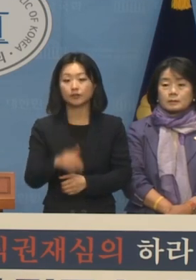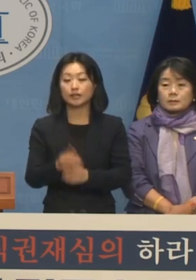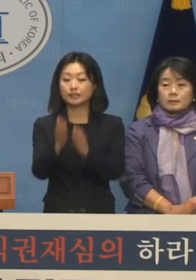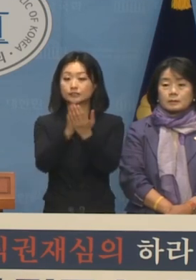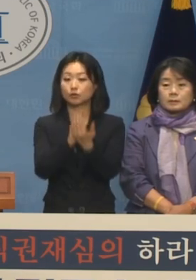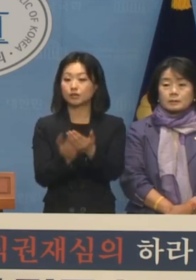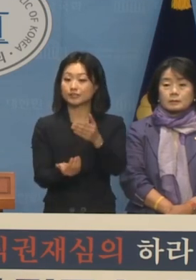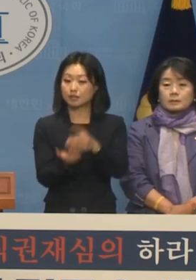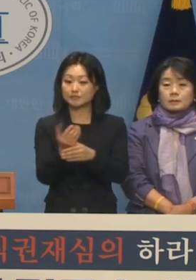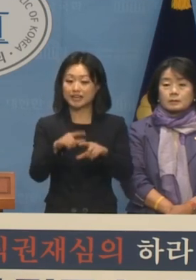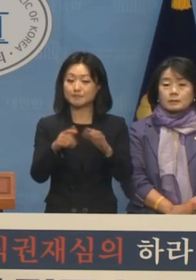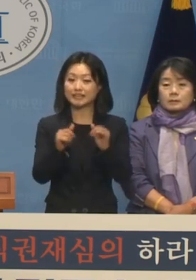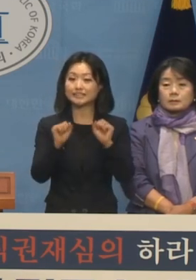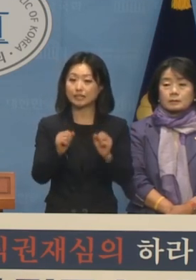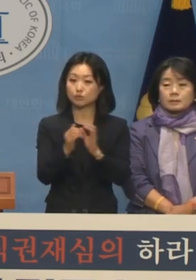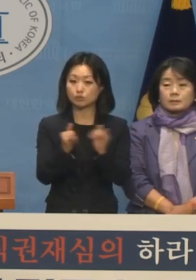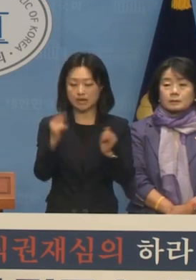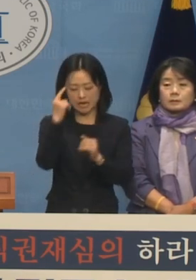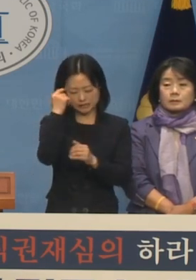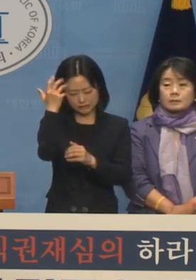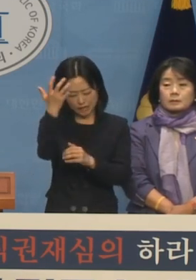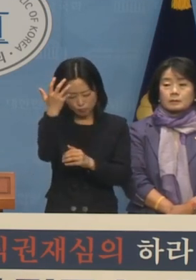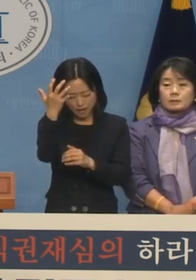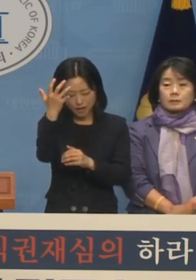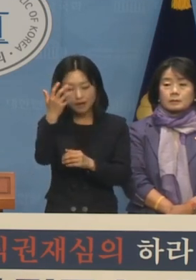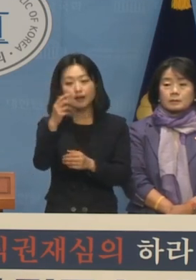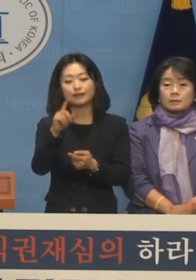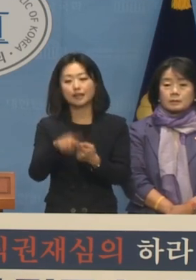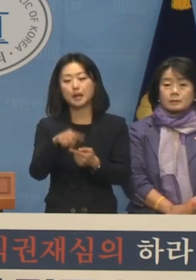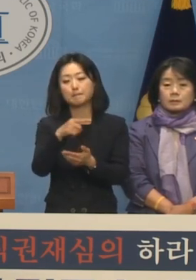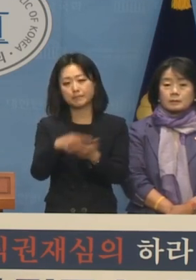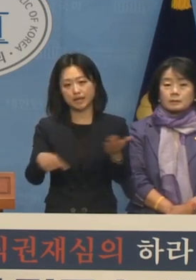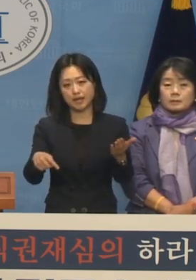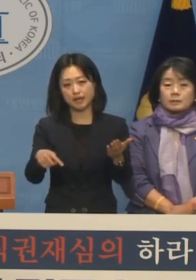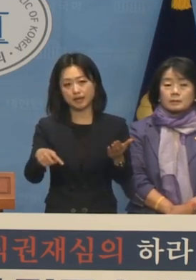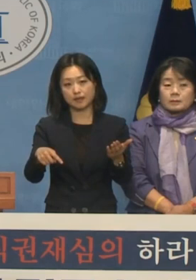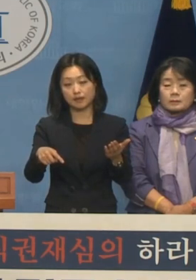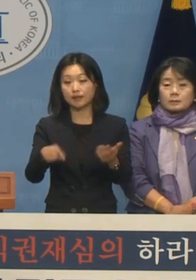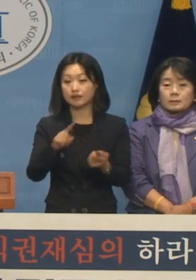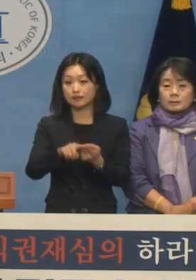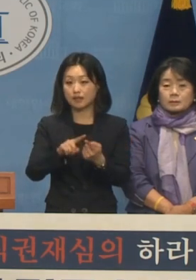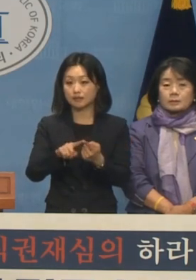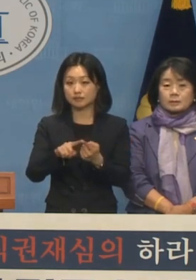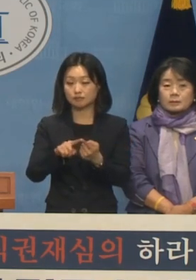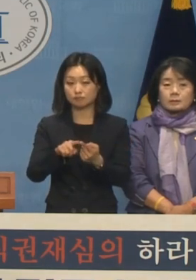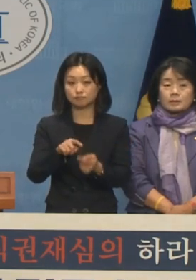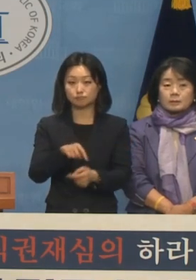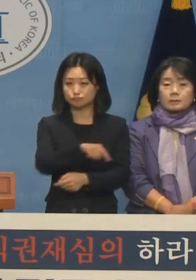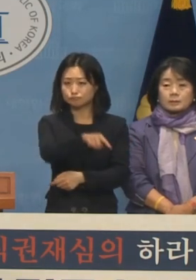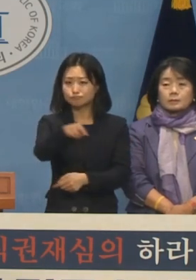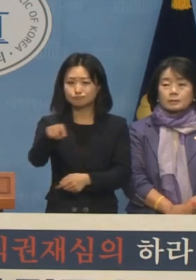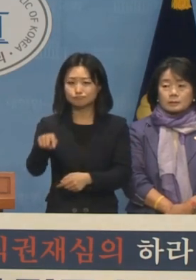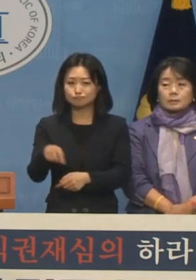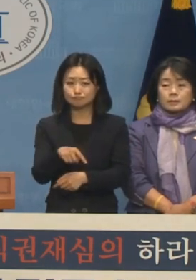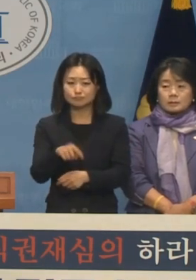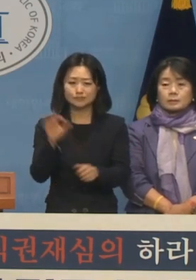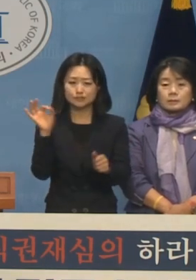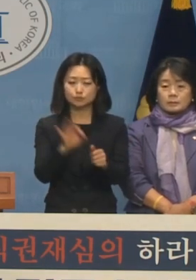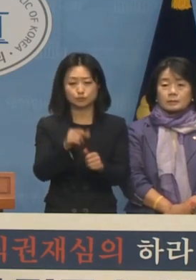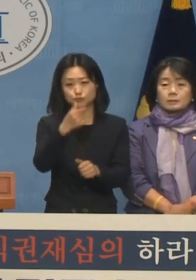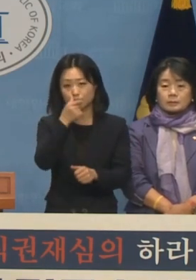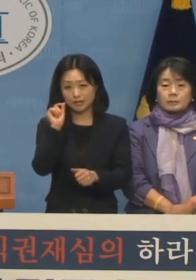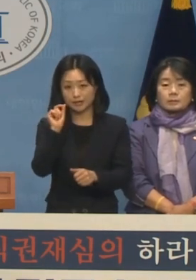세월호 참사 일반인 생존자들의 트라우마 등 사회적 참사로 인한 피해에 대해서 여전히 많은 조명이 부족한